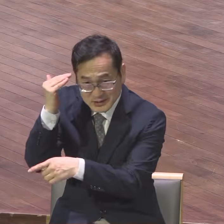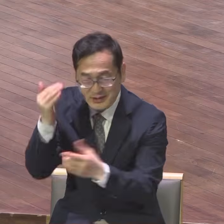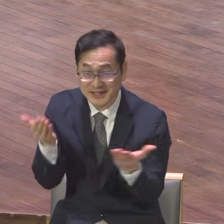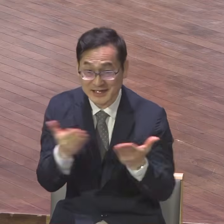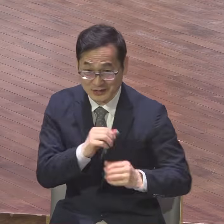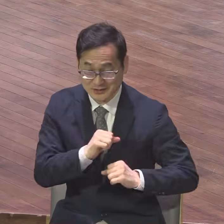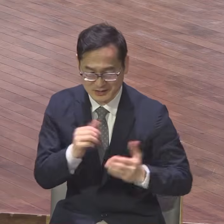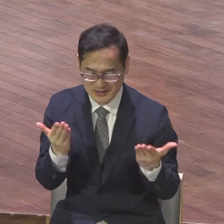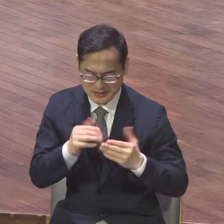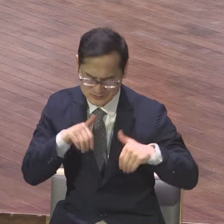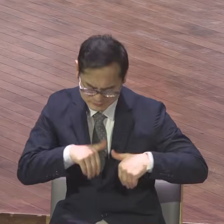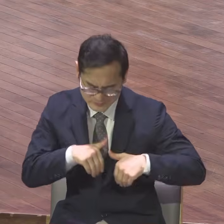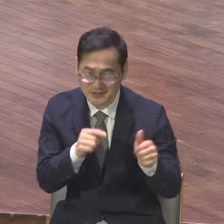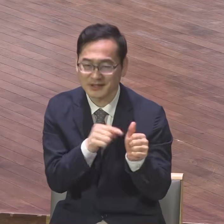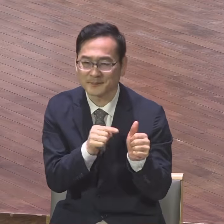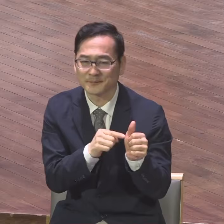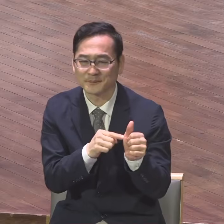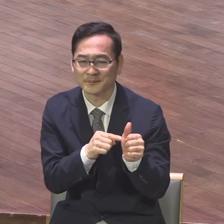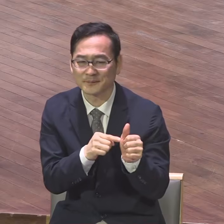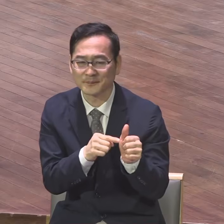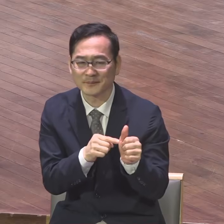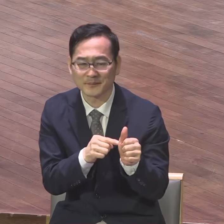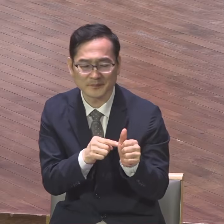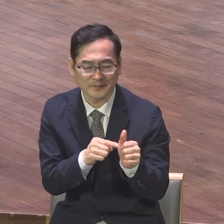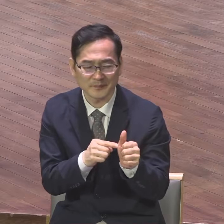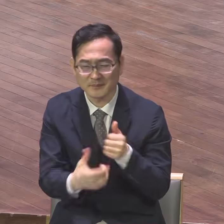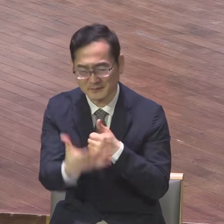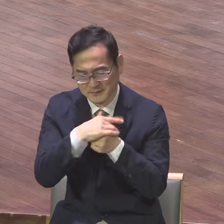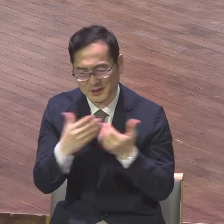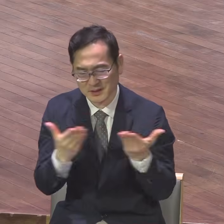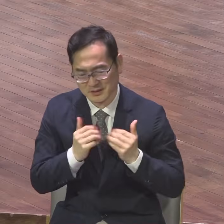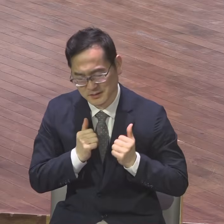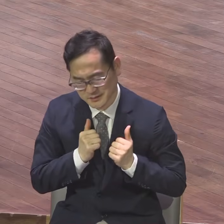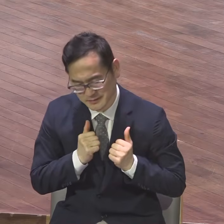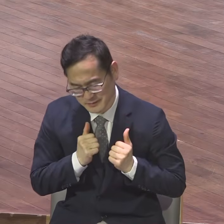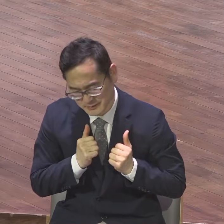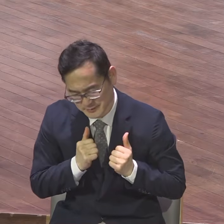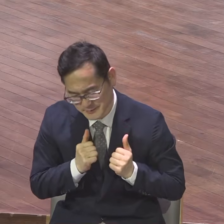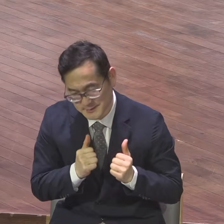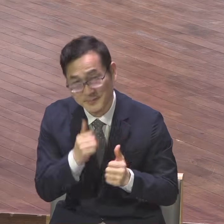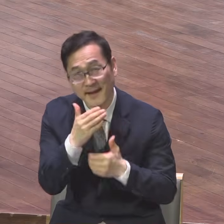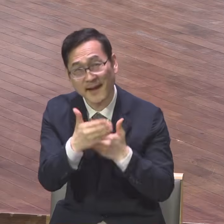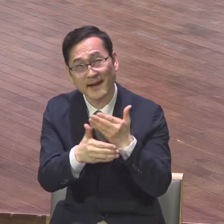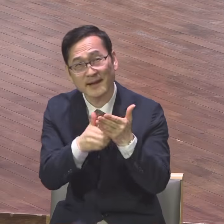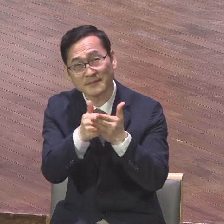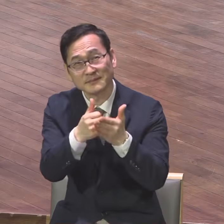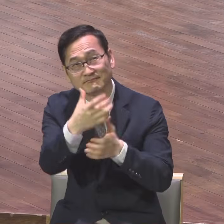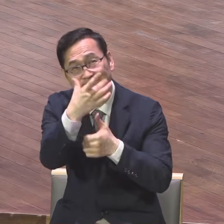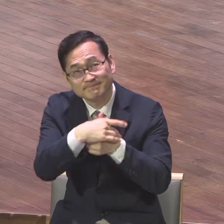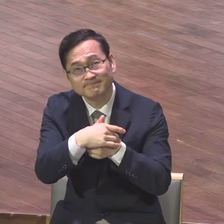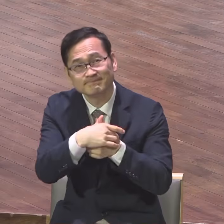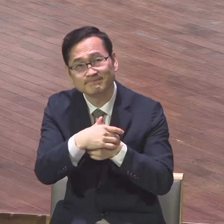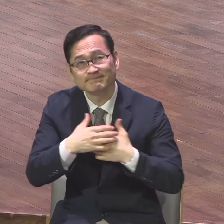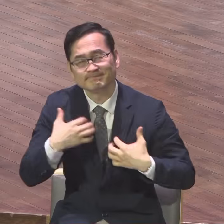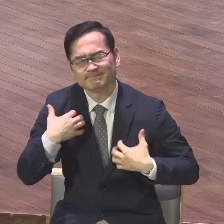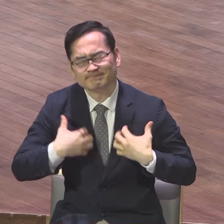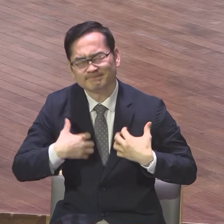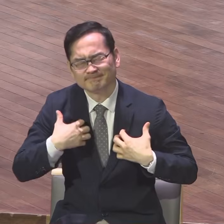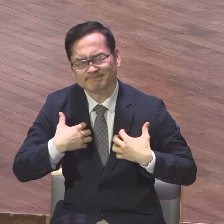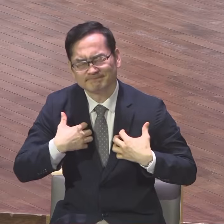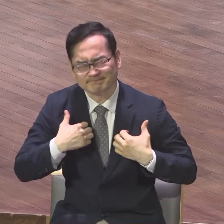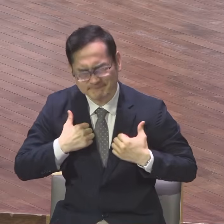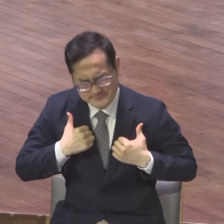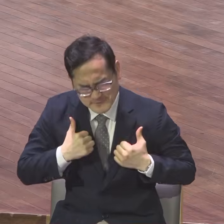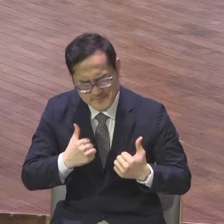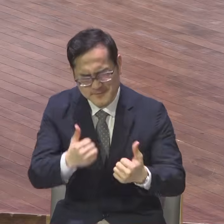일꾼 성도는 말 그대로 주어진 직분을 하나님 앞에서 올바로